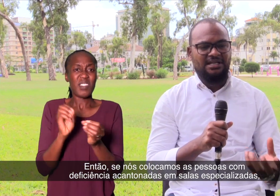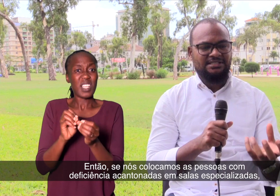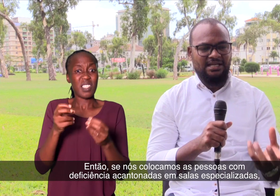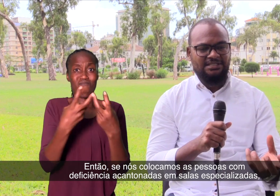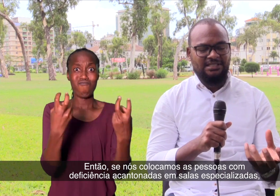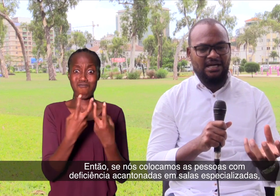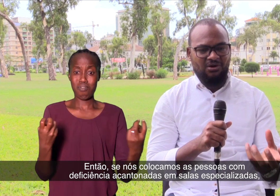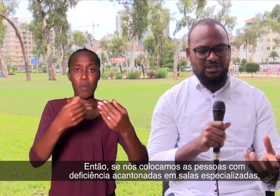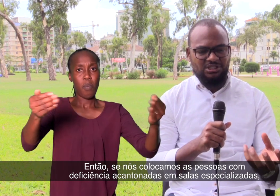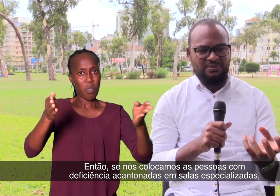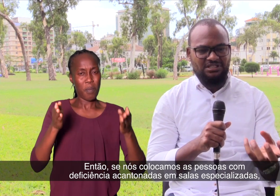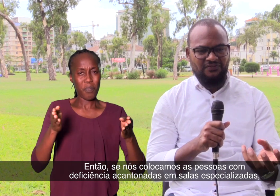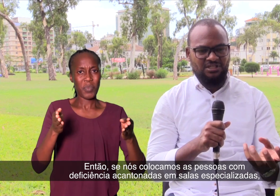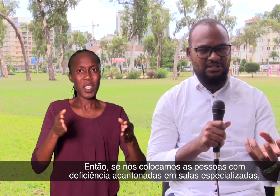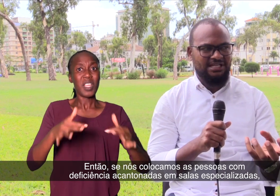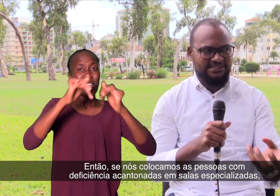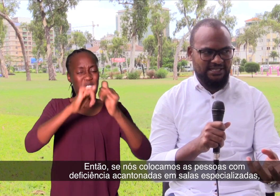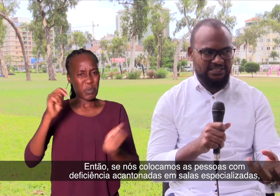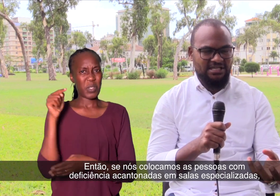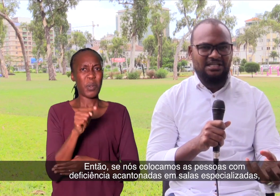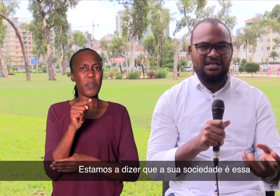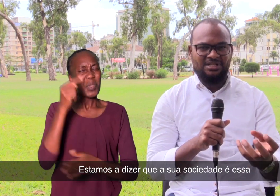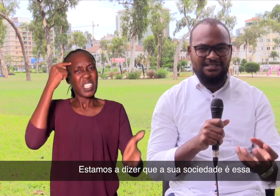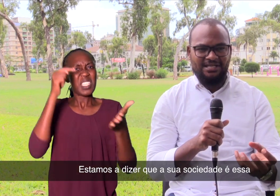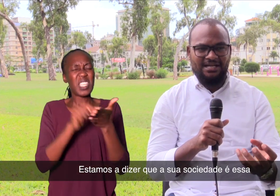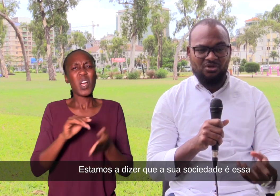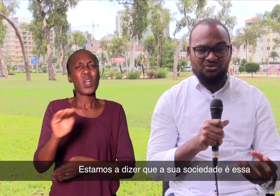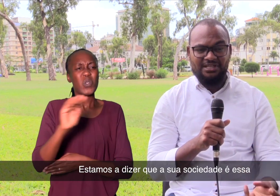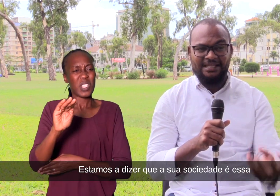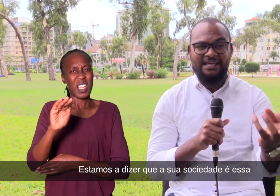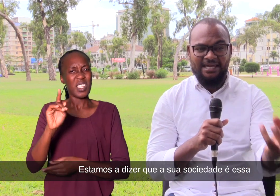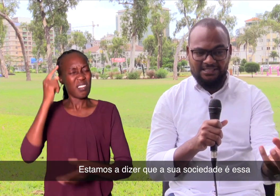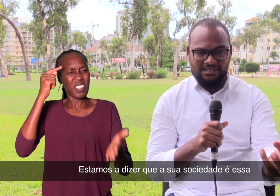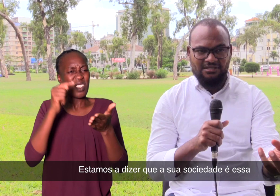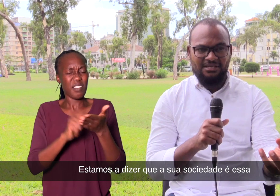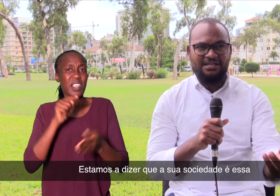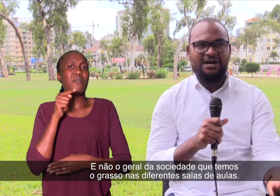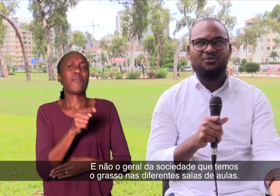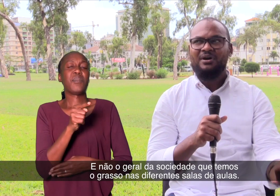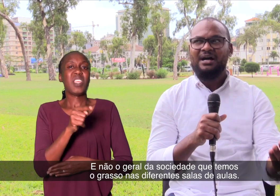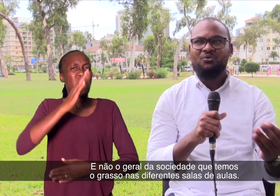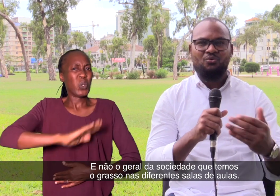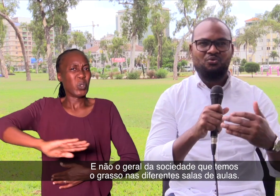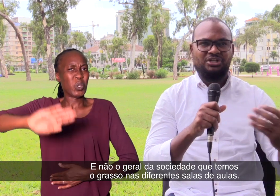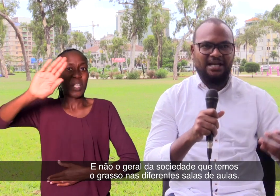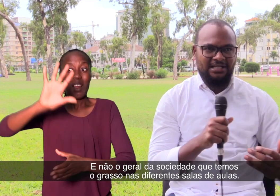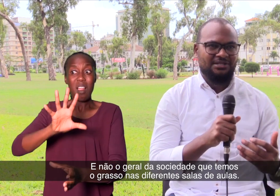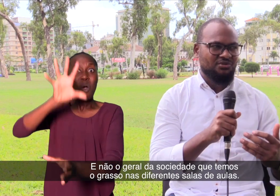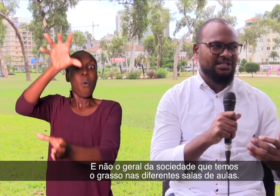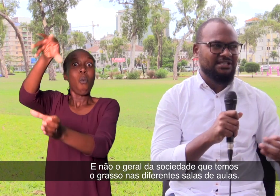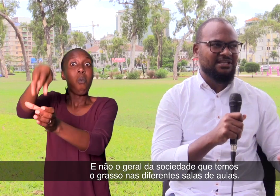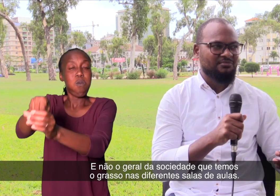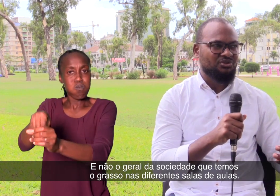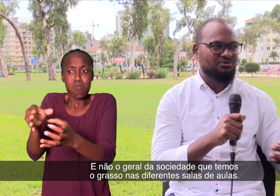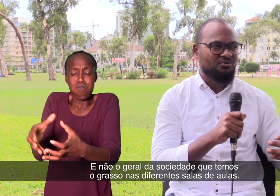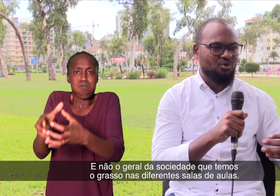nas salas de aulas especializadas, estamos a dizer que a sua sociedade é essa e não o geral da